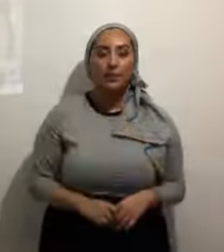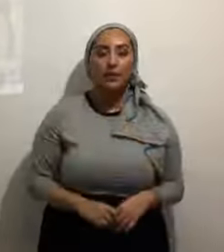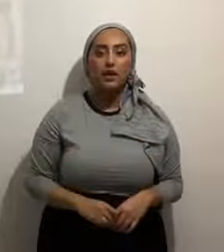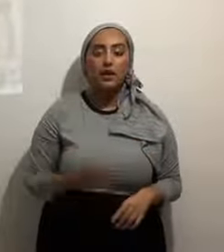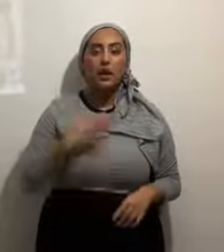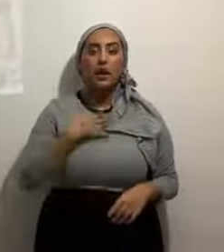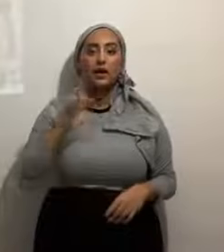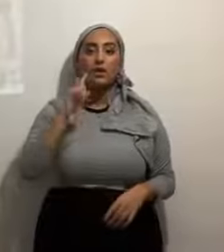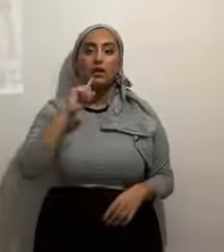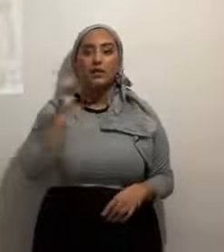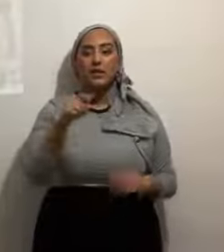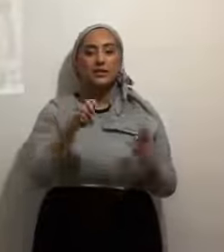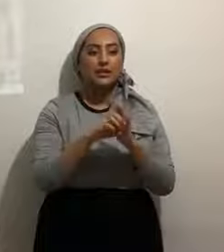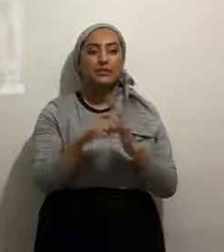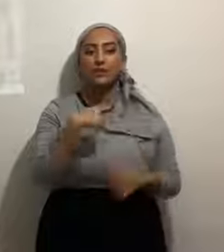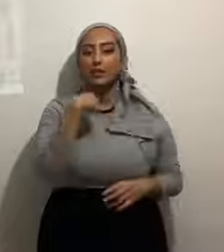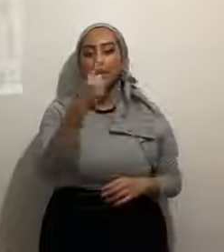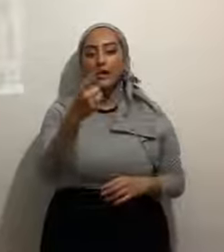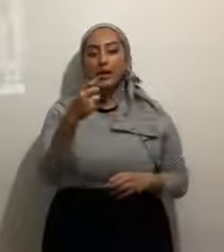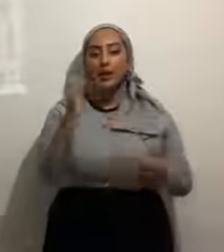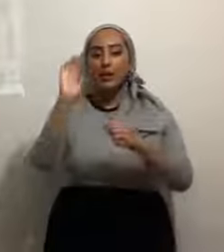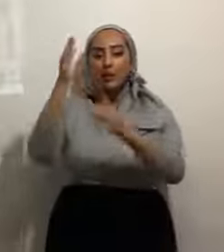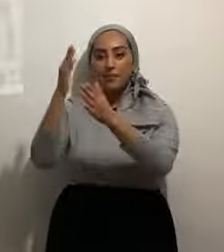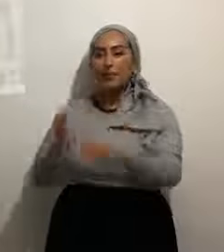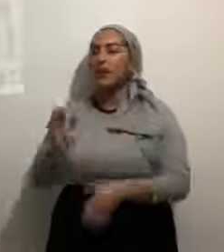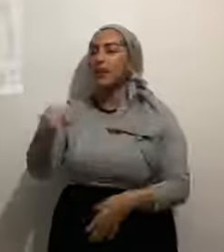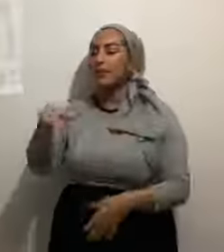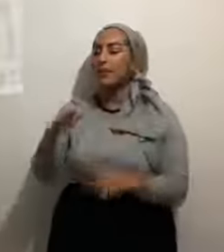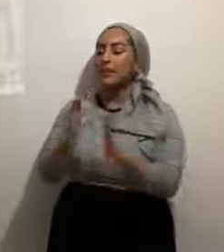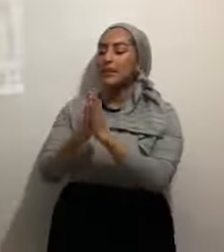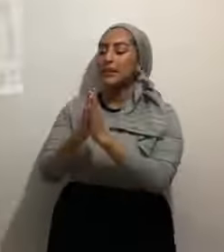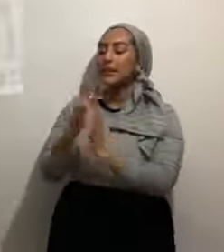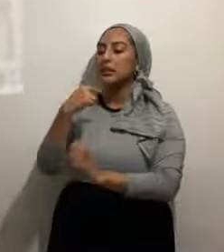orden, por ejemplo, le digo a un anciano, por favor, anciano, haz esto.